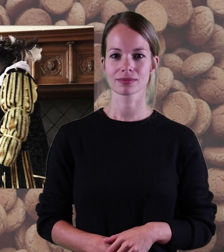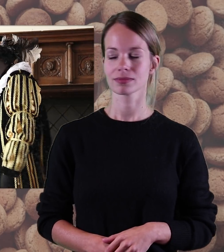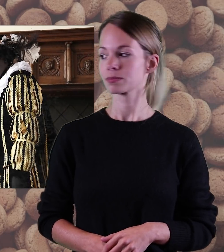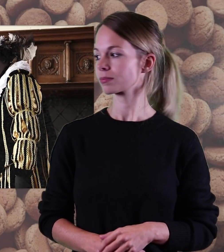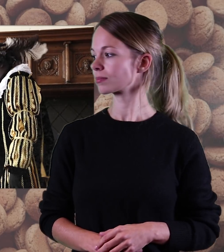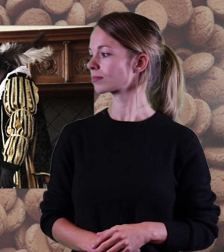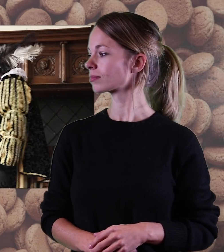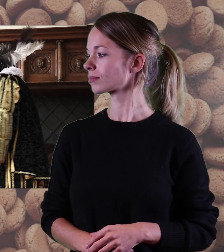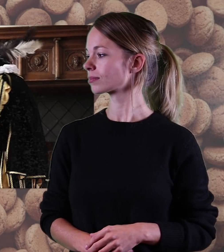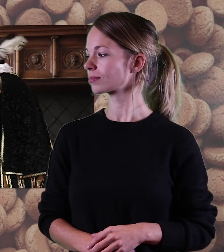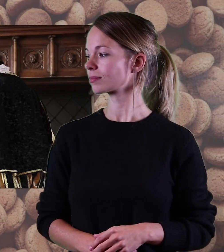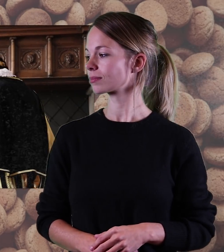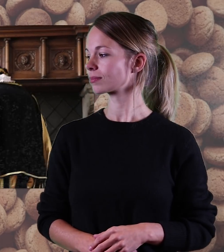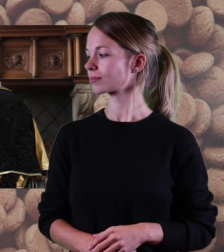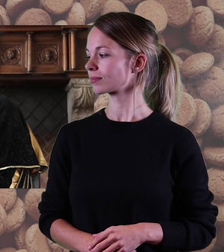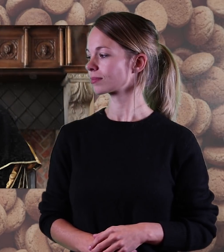Hier ook al.